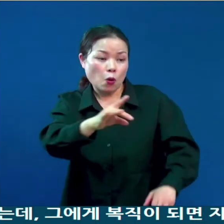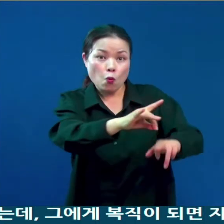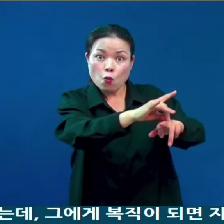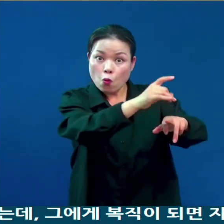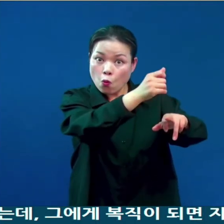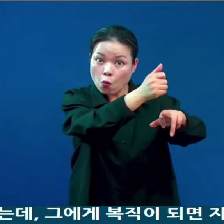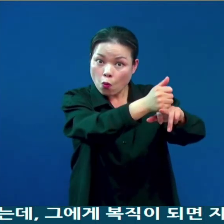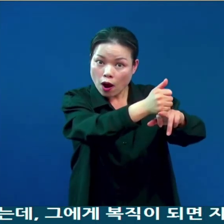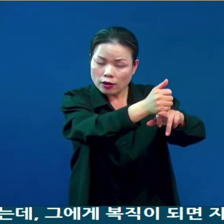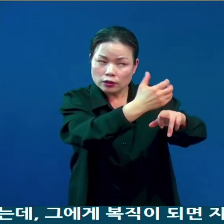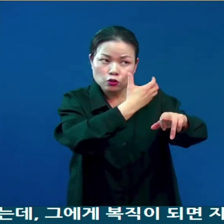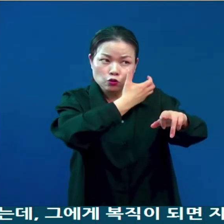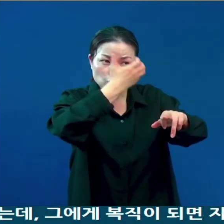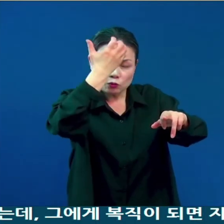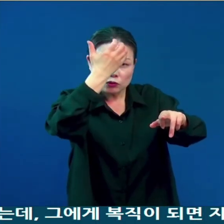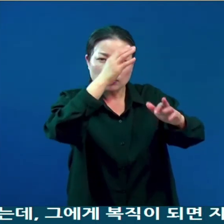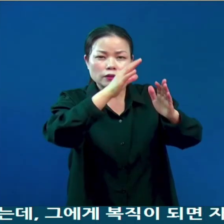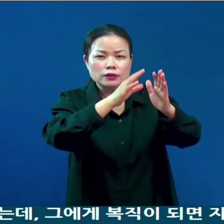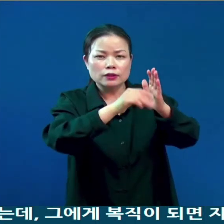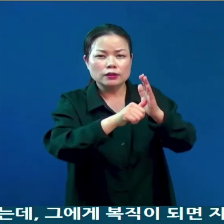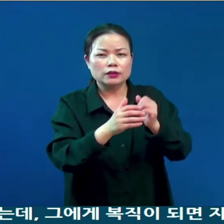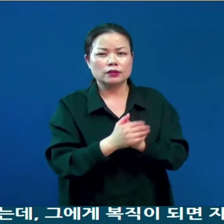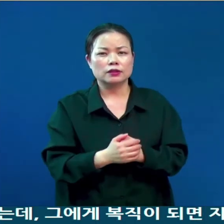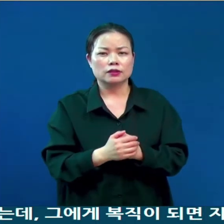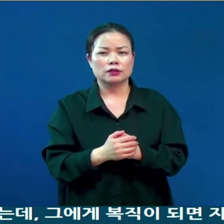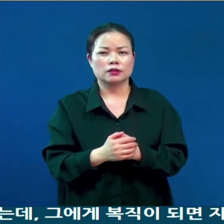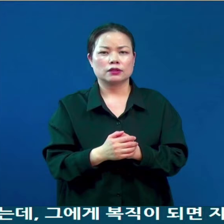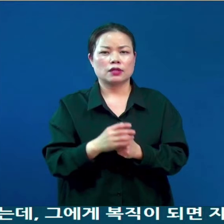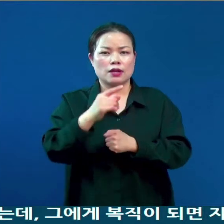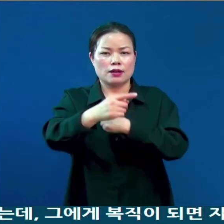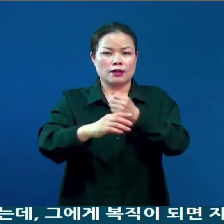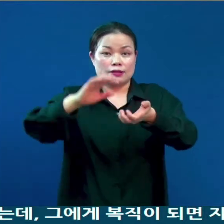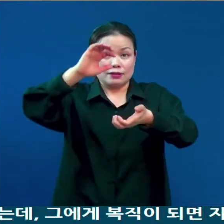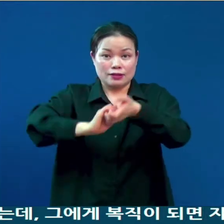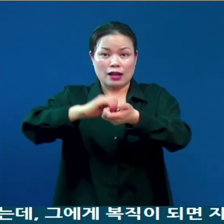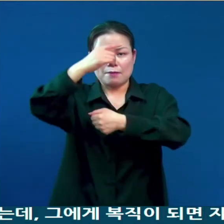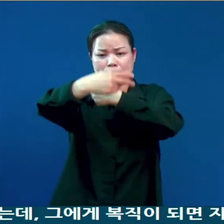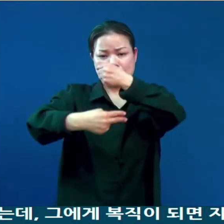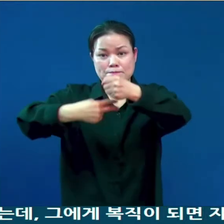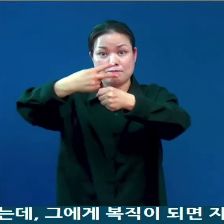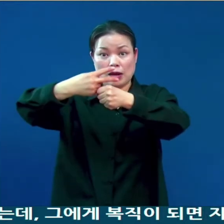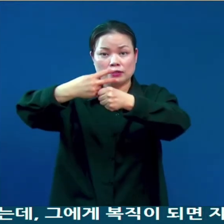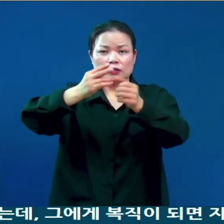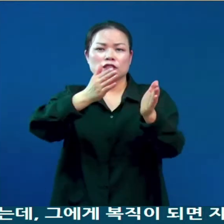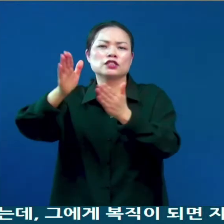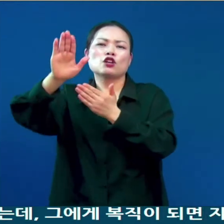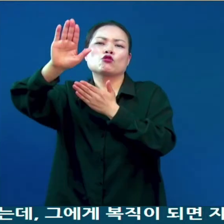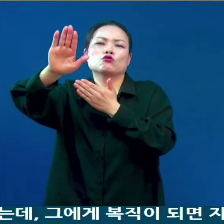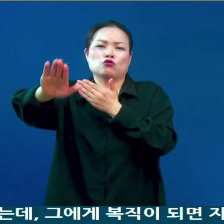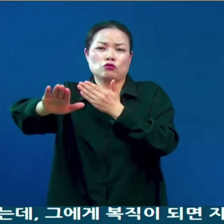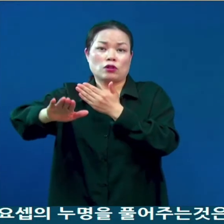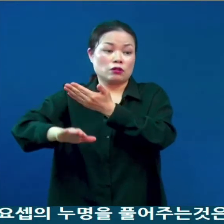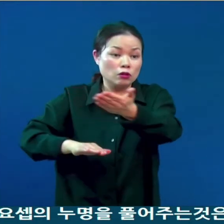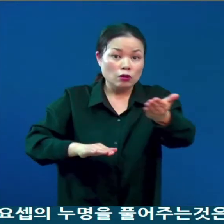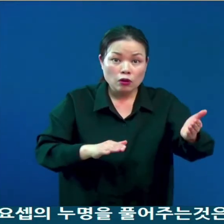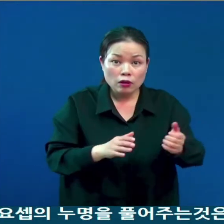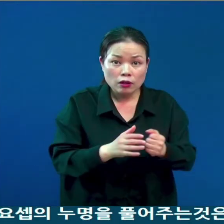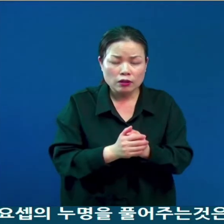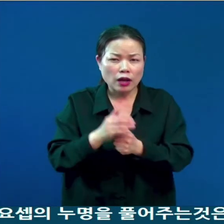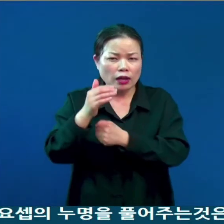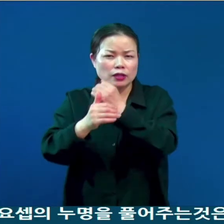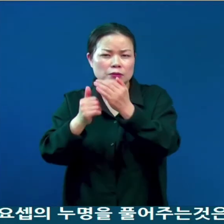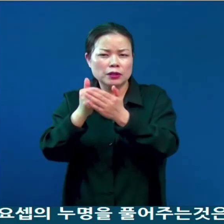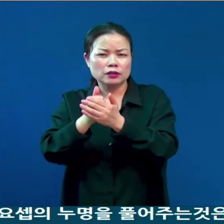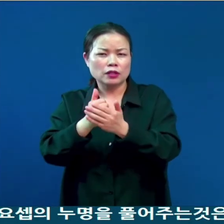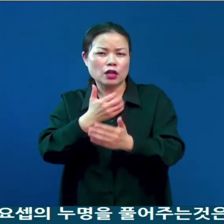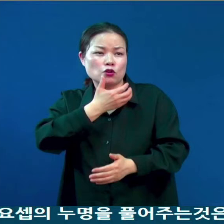때, 정확히 성경에 보면 만 2년이 지난 후에라고 이렇게 말씀합니다. 여러분, 만약에 하나님께서